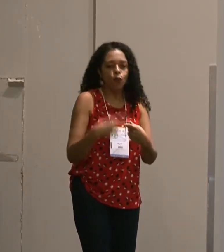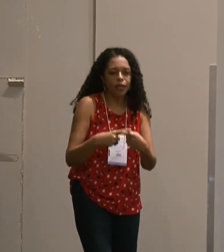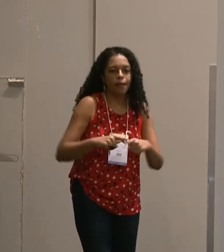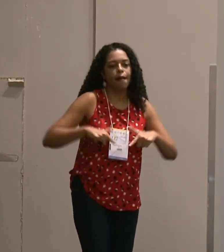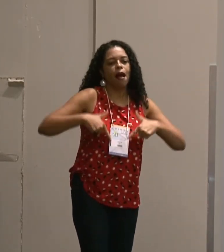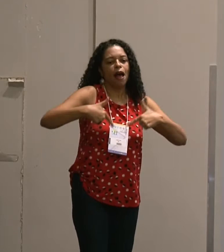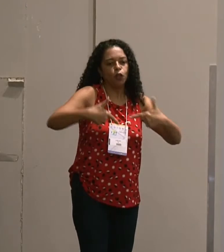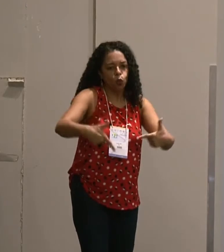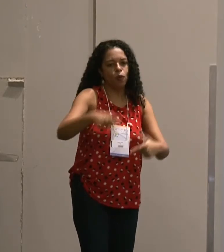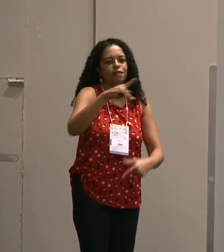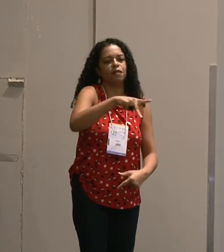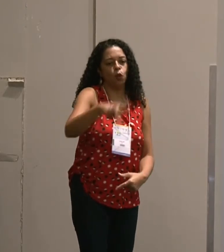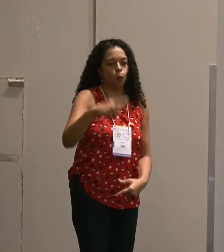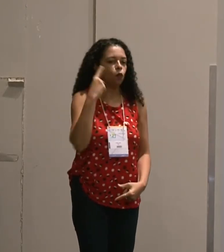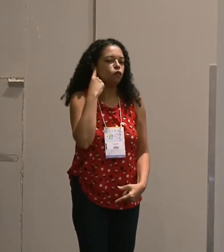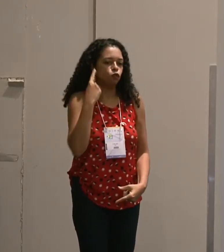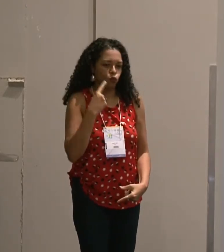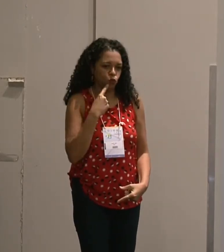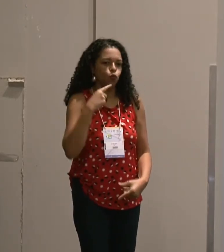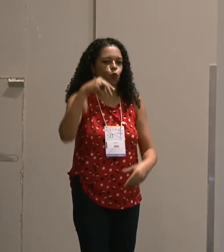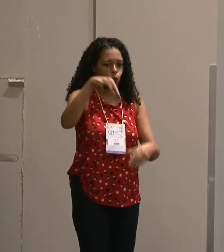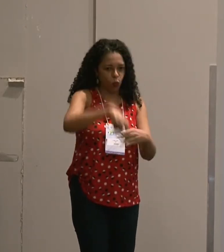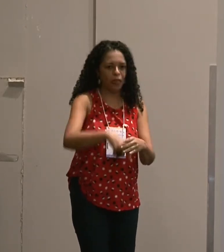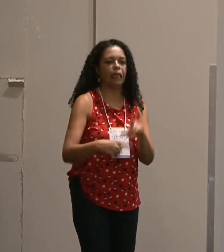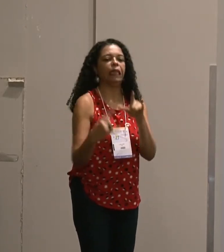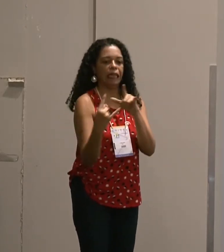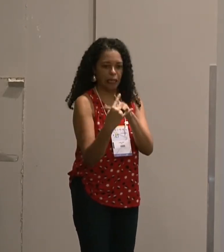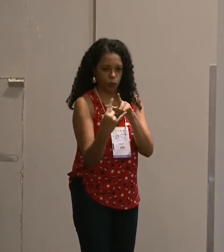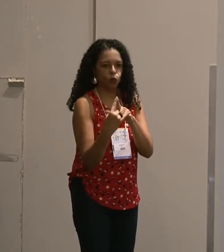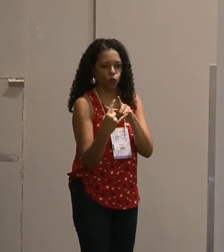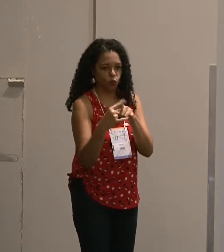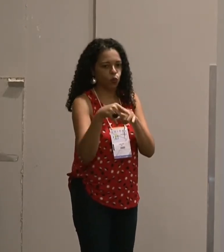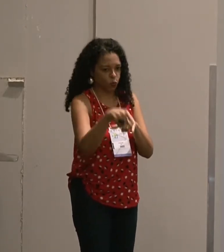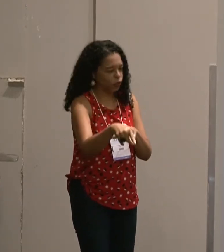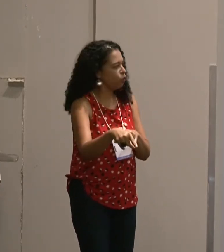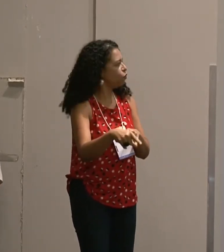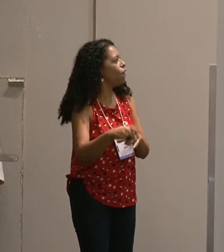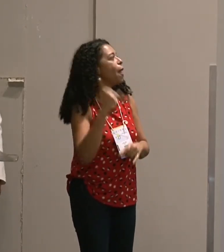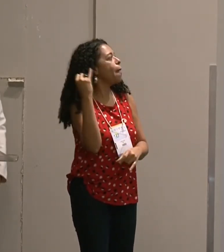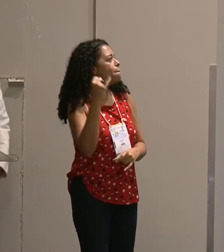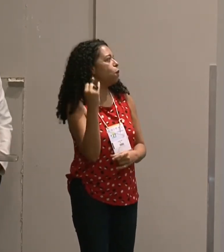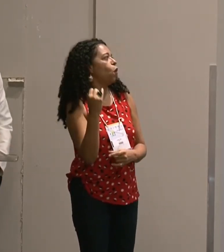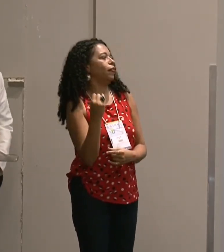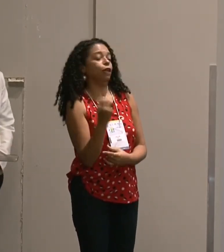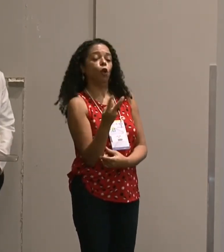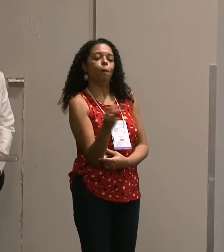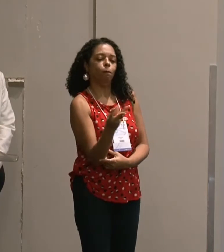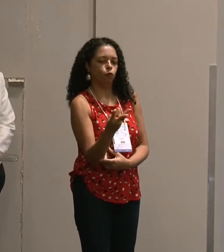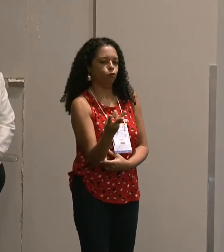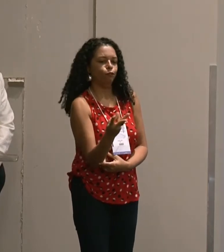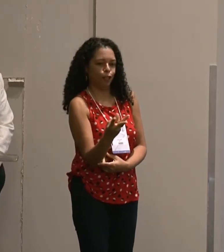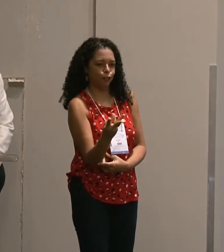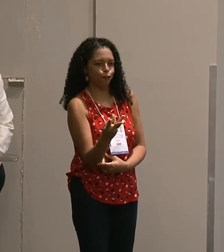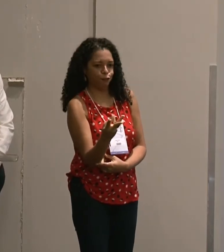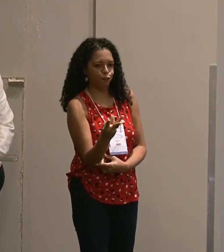atuação porque a atuação do professor surdo no INIS é muito importante